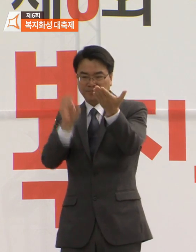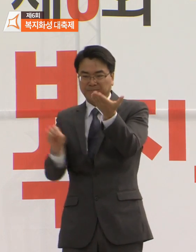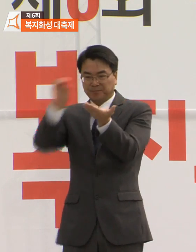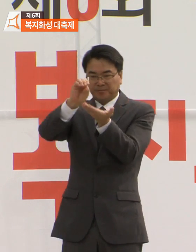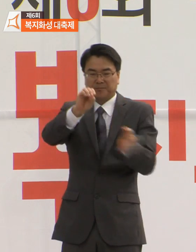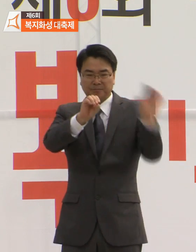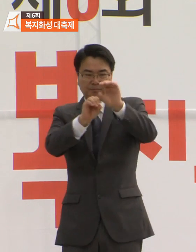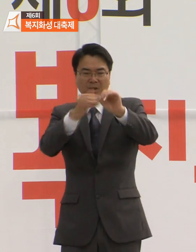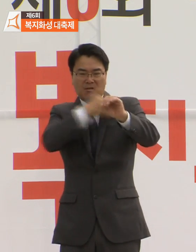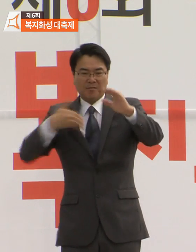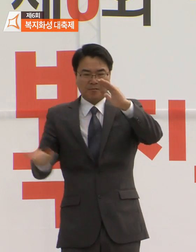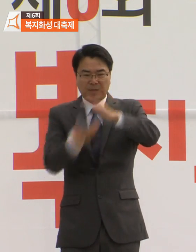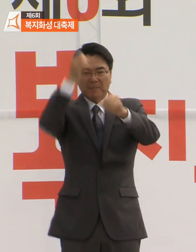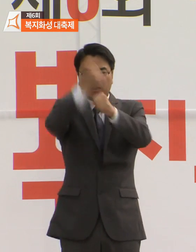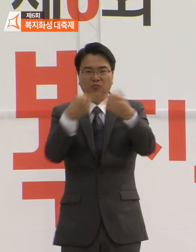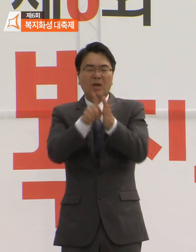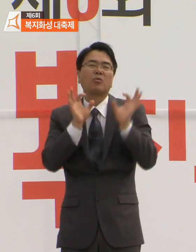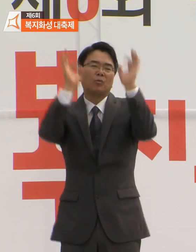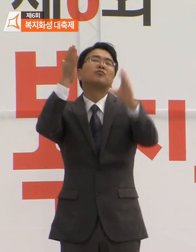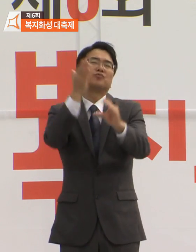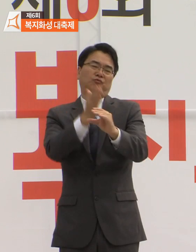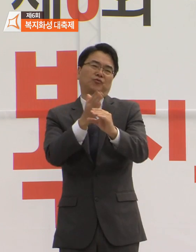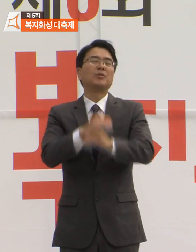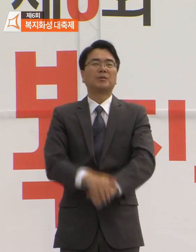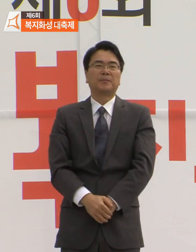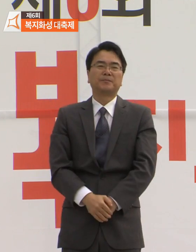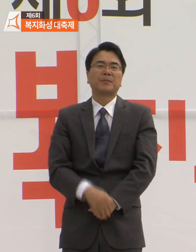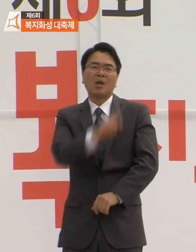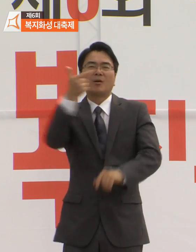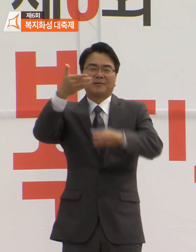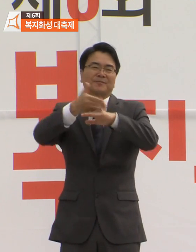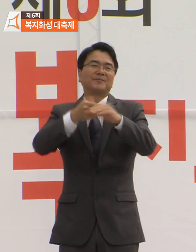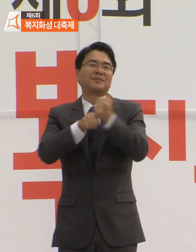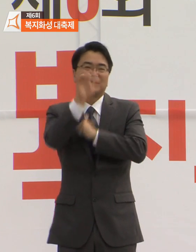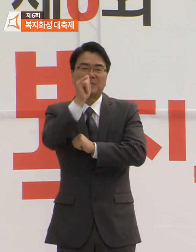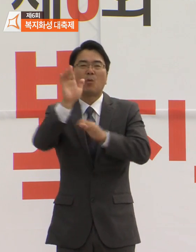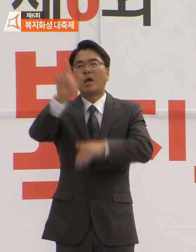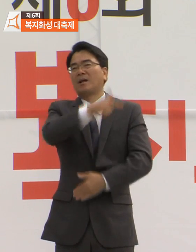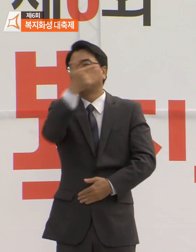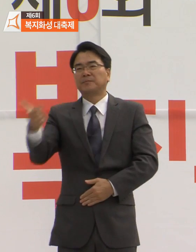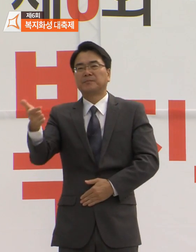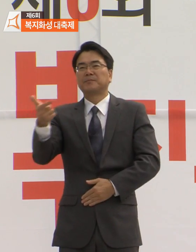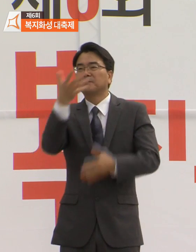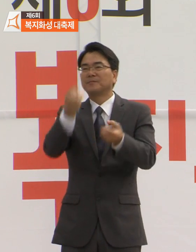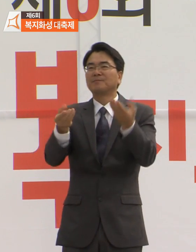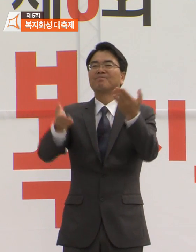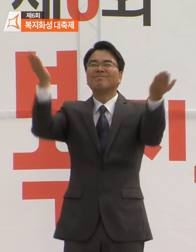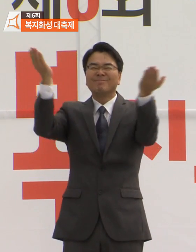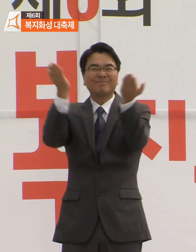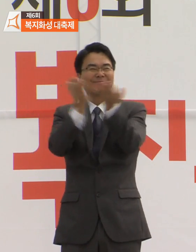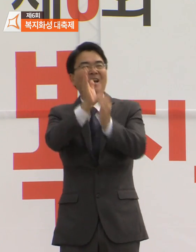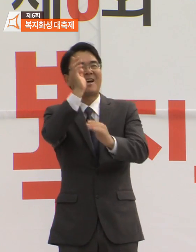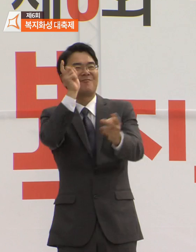더 풍성하게 만들려고 하는 노력들이 많이 보이는 것 같습니다. 그런 의미에서 어쨌든 감사드리고요. 오늘 하루, 행사하기 딱 좋은 날인 것